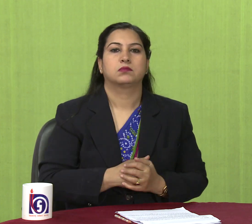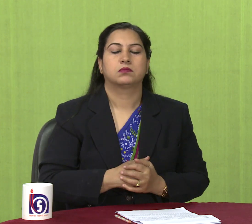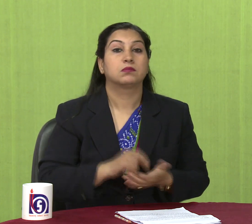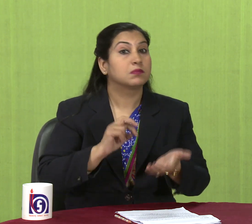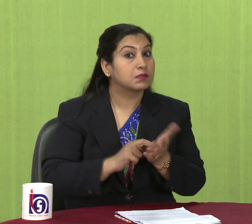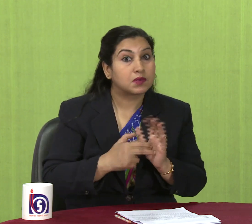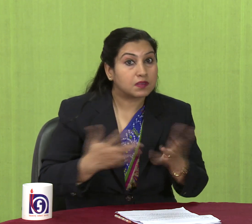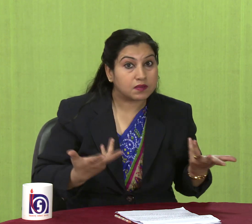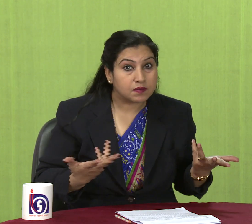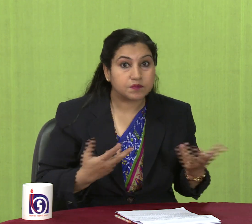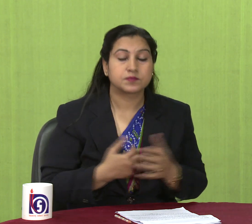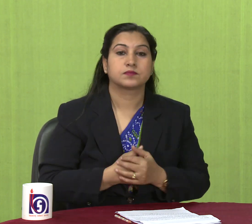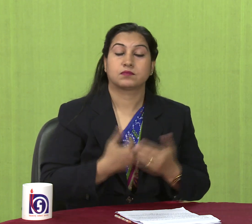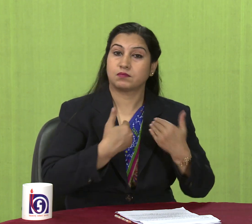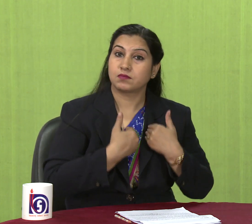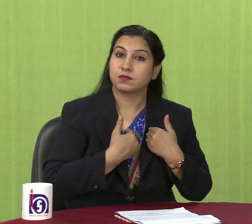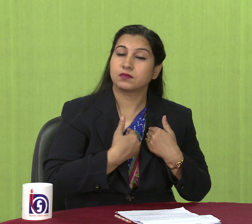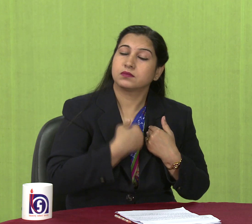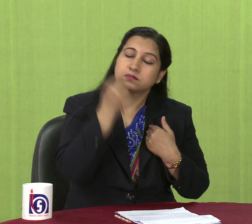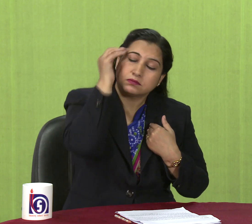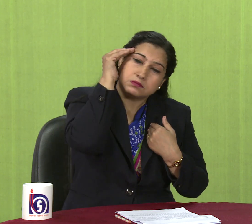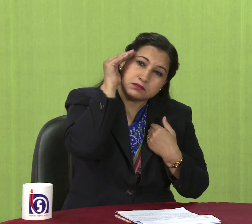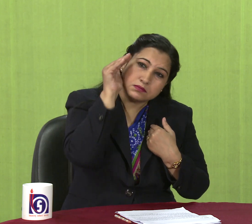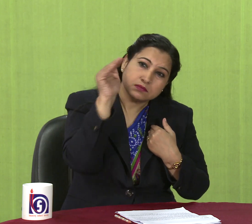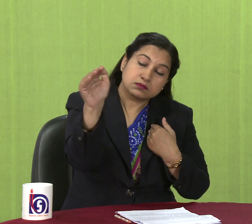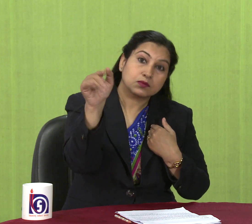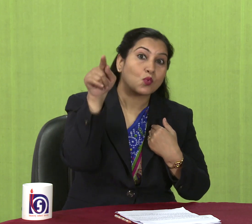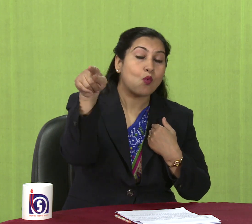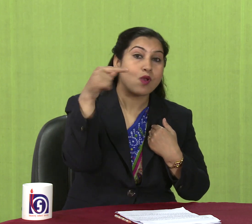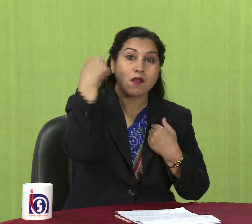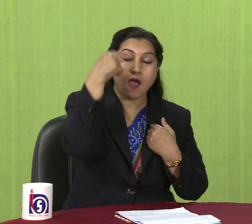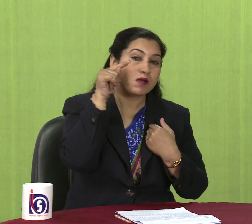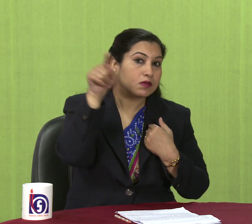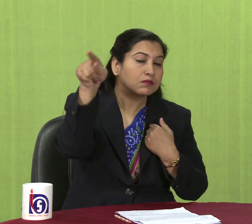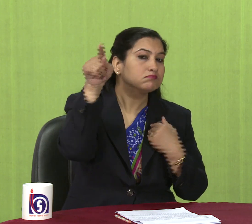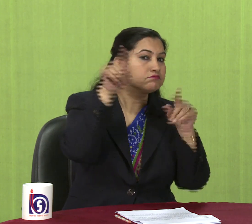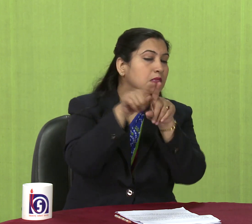अर्थात मेरा ध्यान उसकी आँखों में ही लगा रहता है।